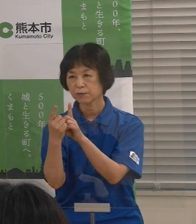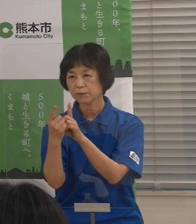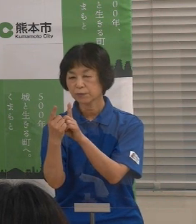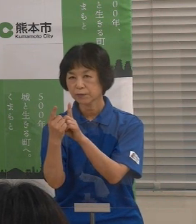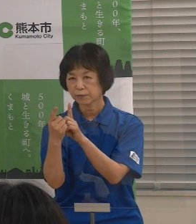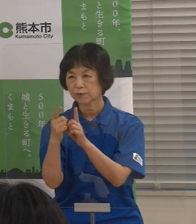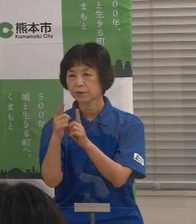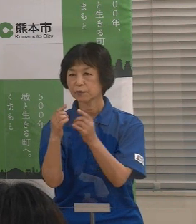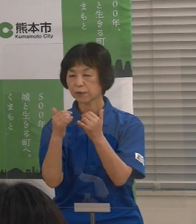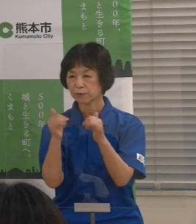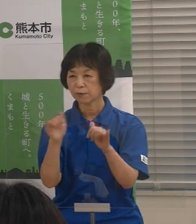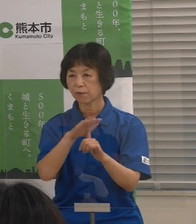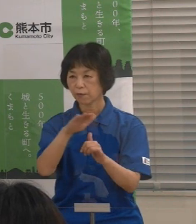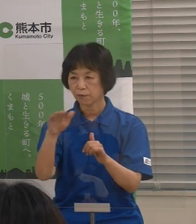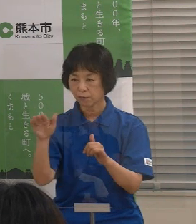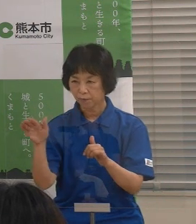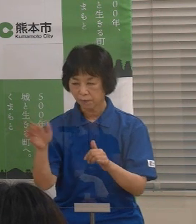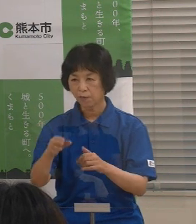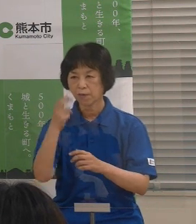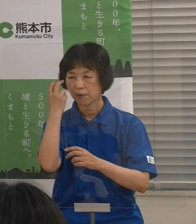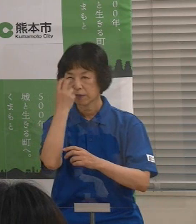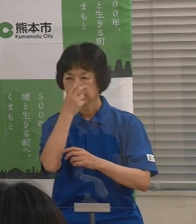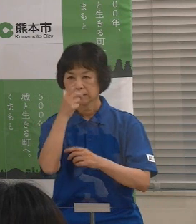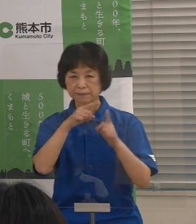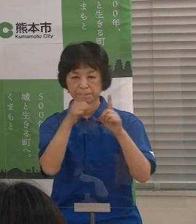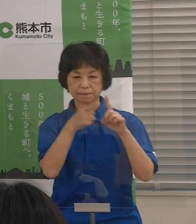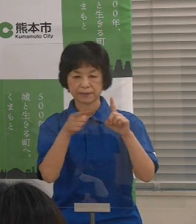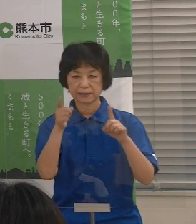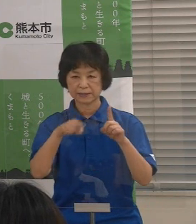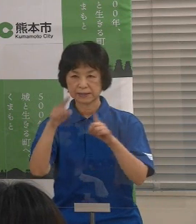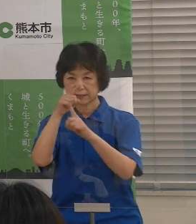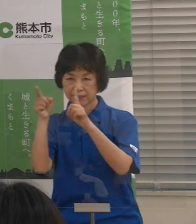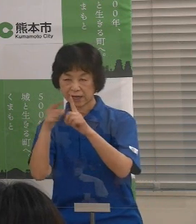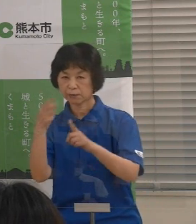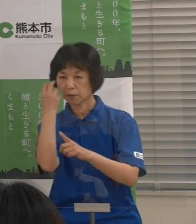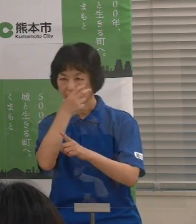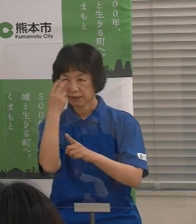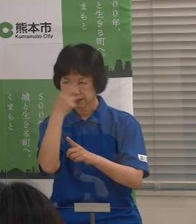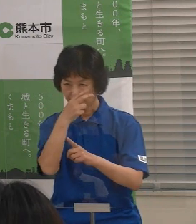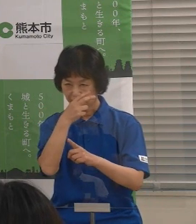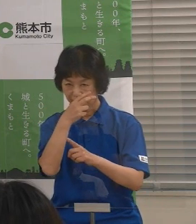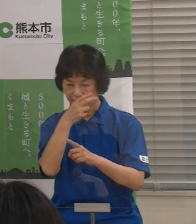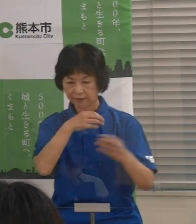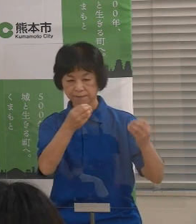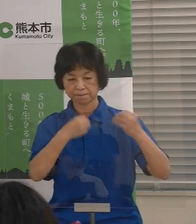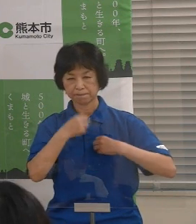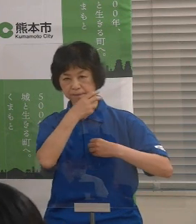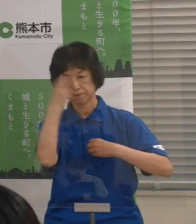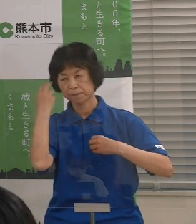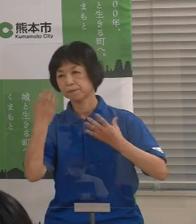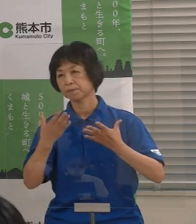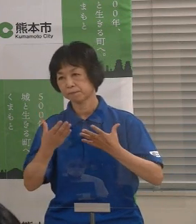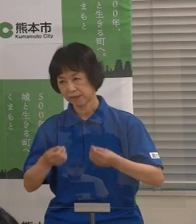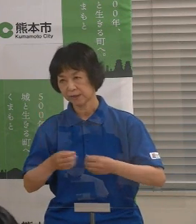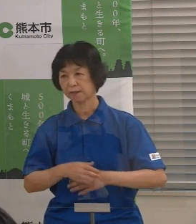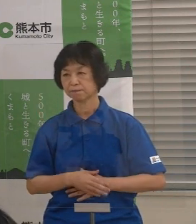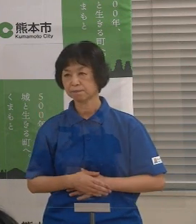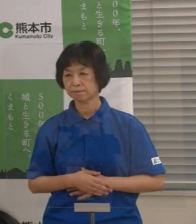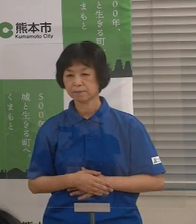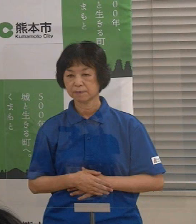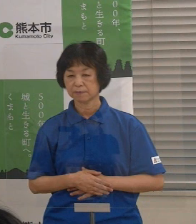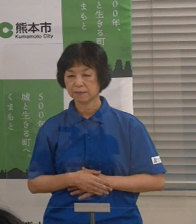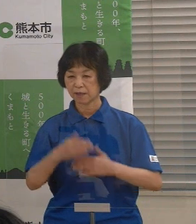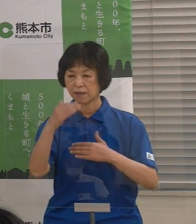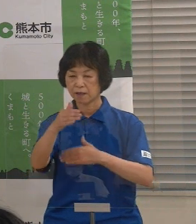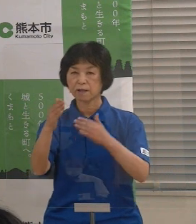PCR 検査をしていたところ、感染が確認をされたということです。 昨日なんか同じ部屋、なんか7、8人ぐらい一緒に、